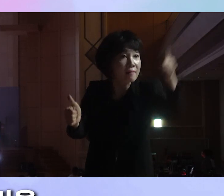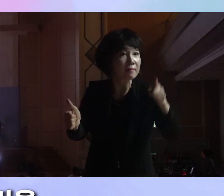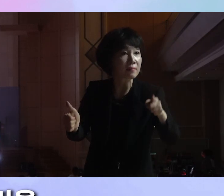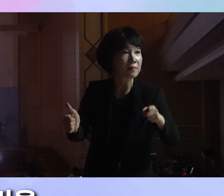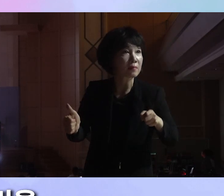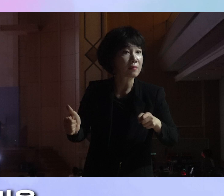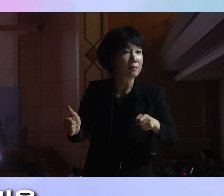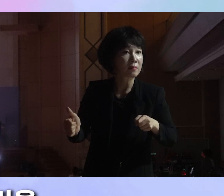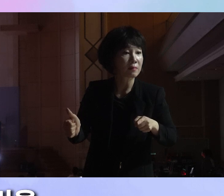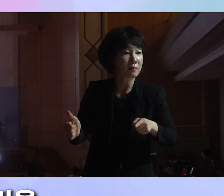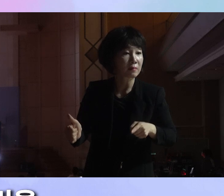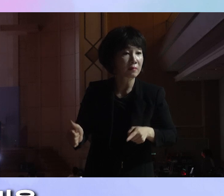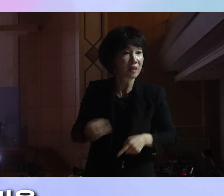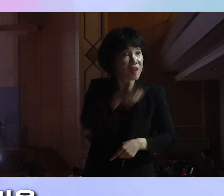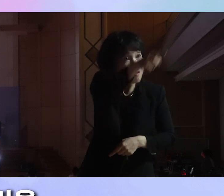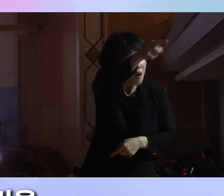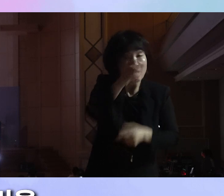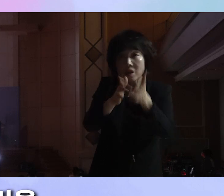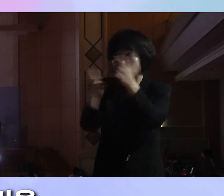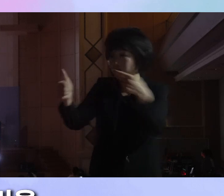십자가 처형 장면도 못 봤겠네.